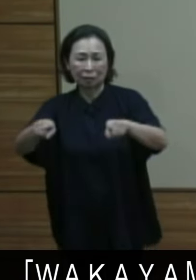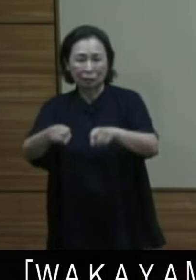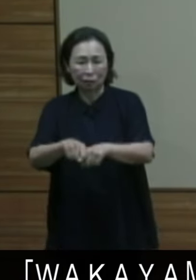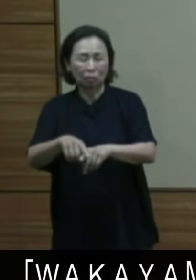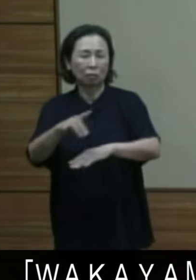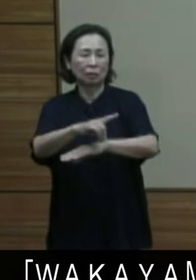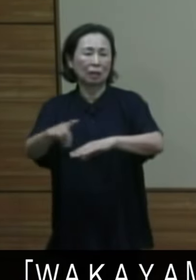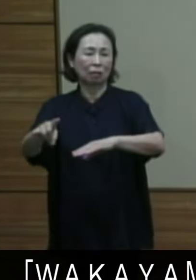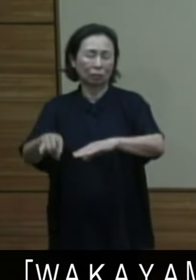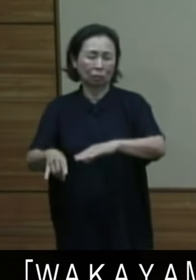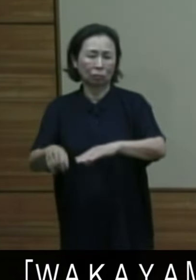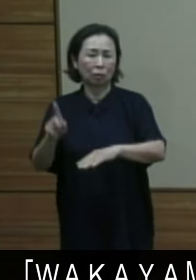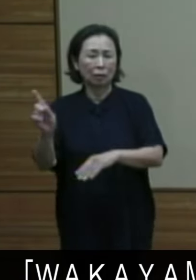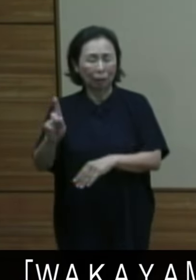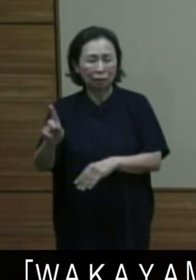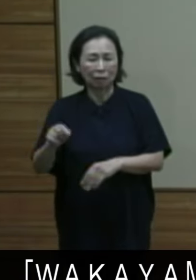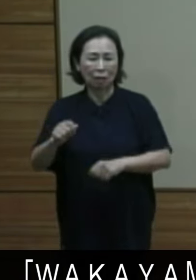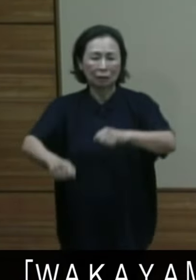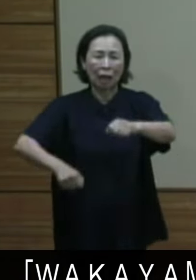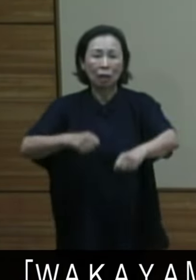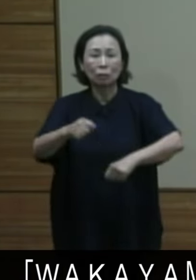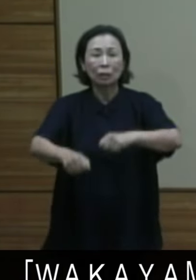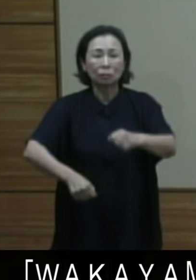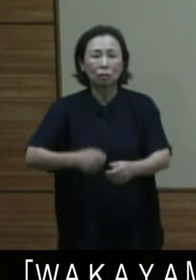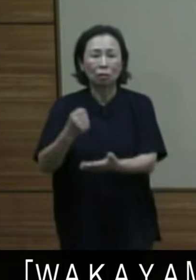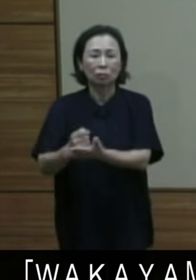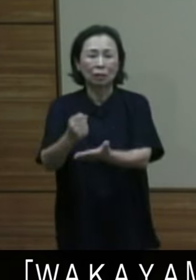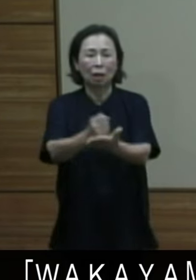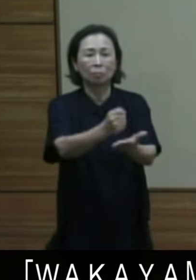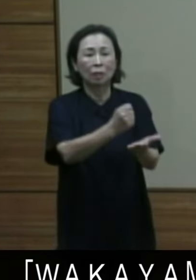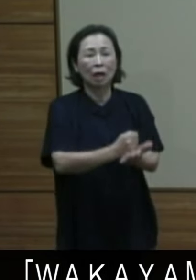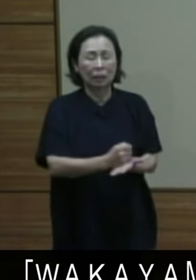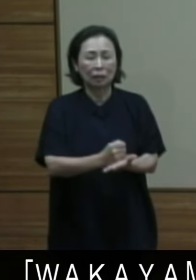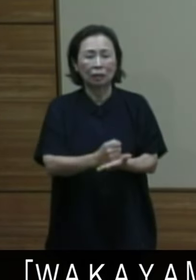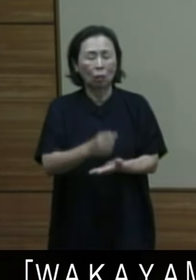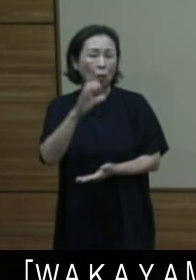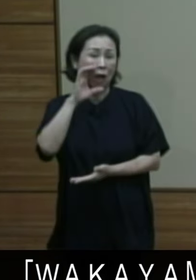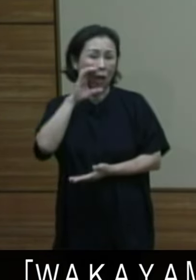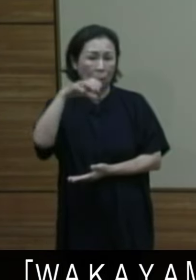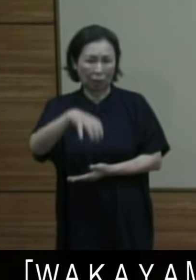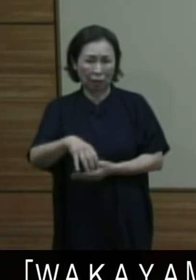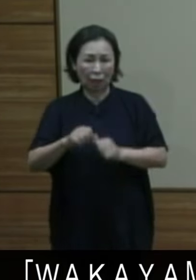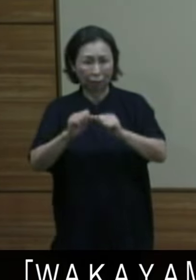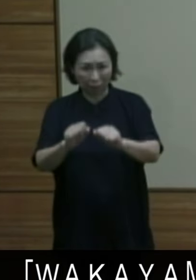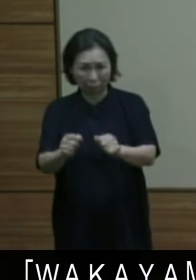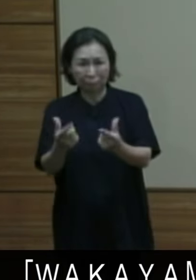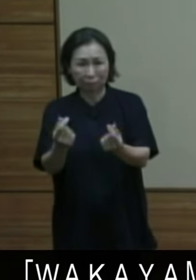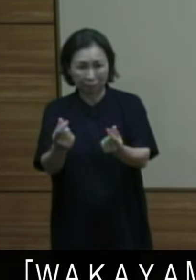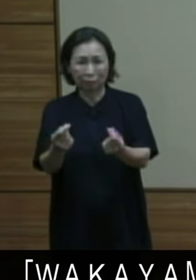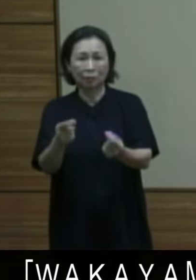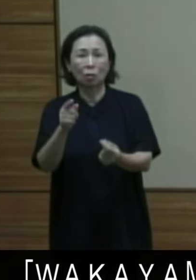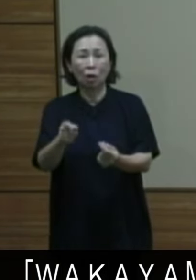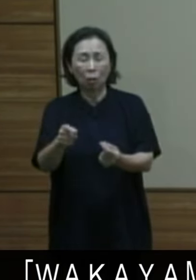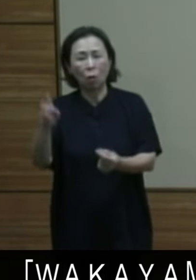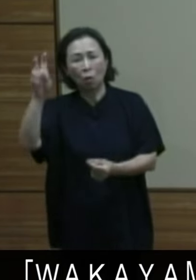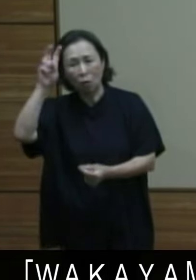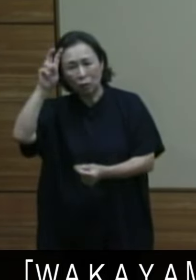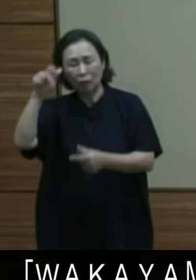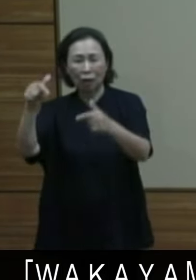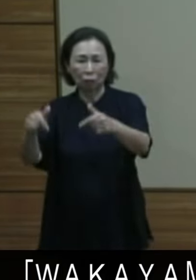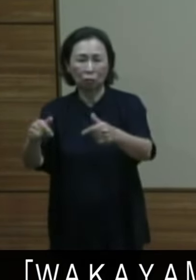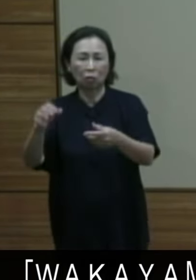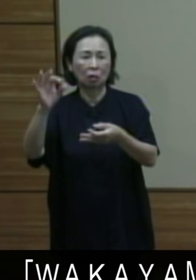サイクリングのモバイルスタンプラリー、和歌山県内でやっておりますけれども、これを大阪京都奈良に